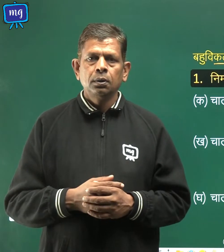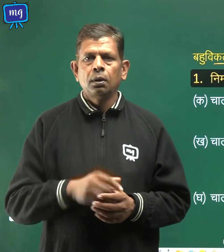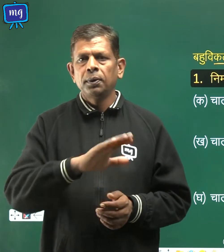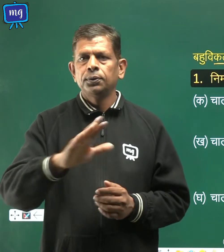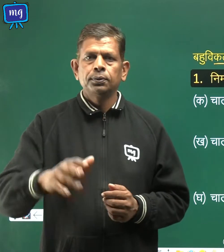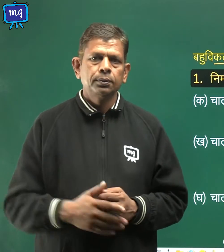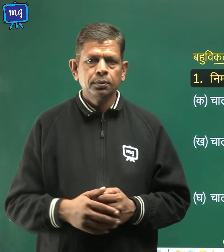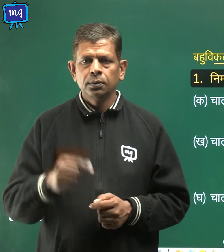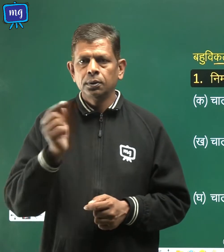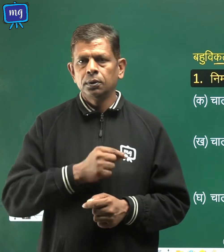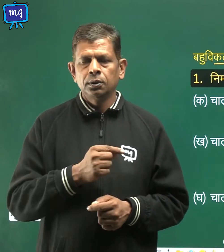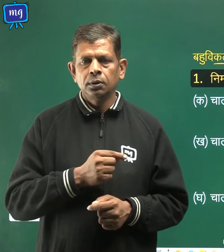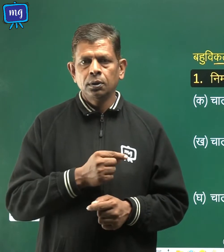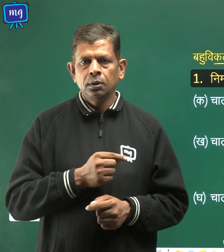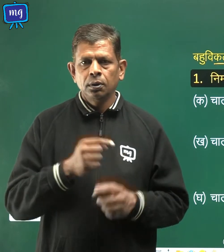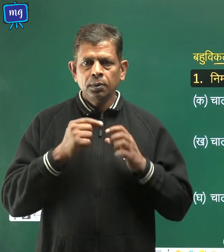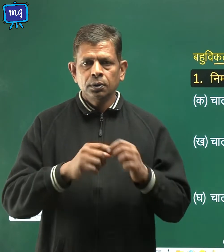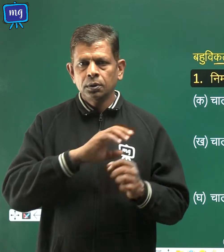बच्चों, इस प्रश्न में